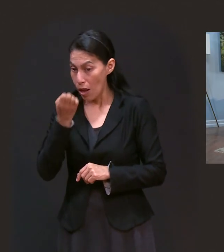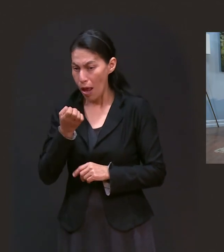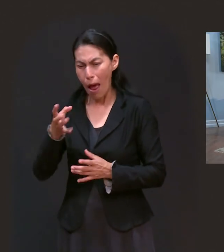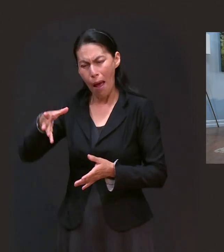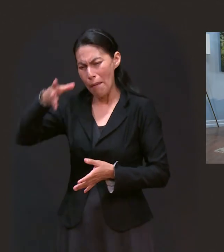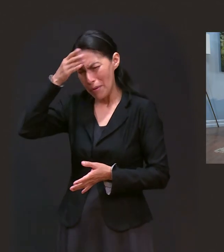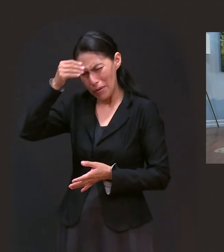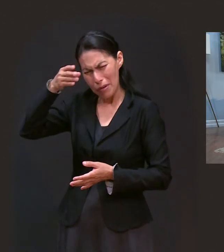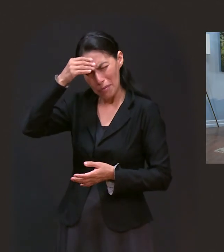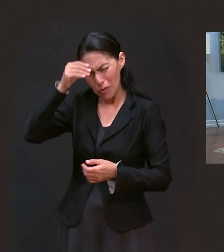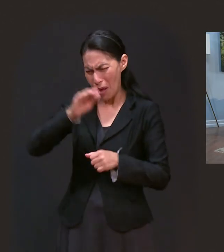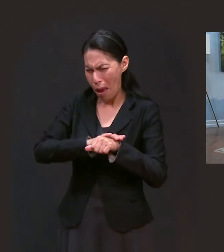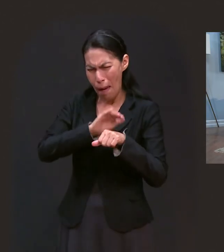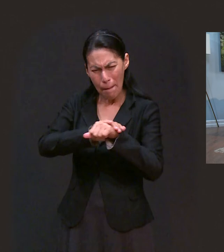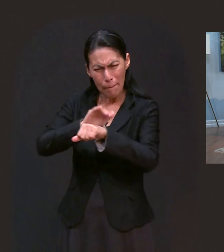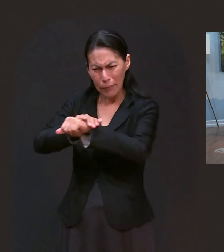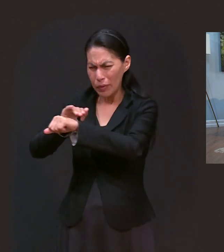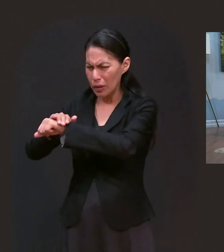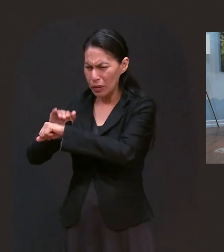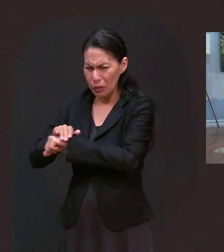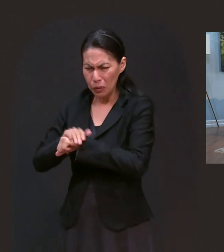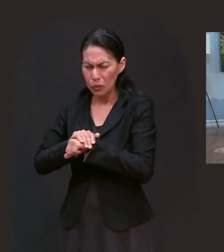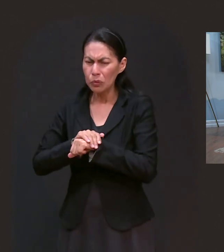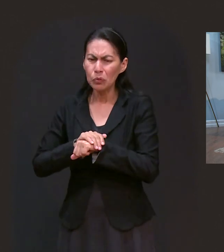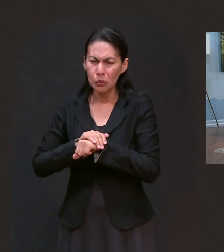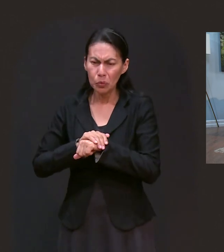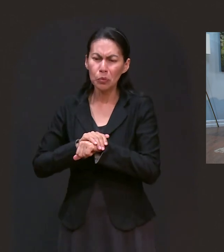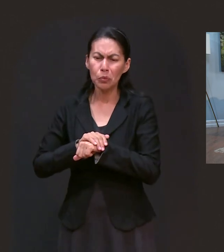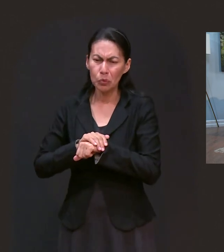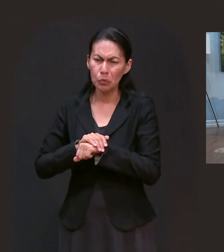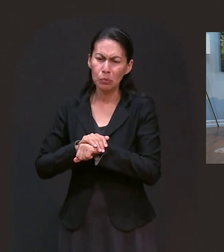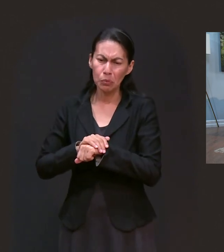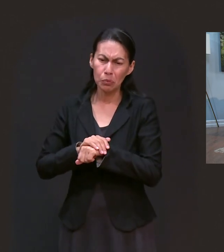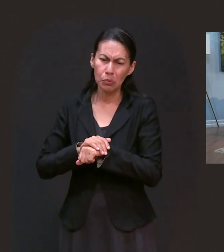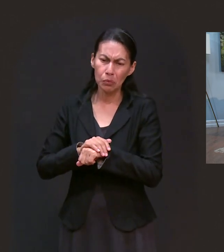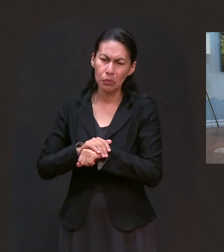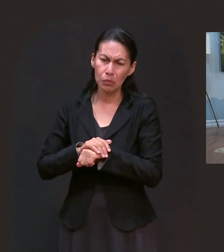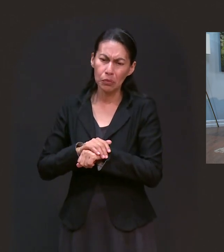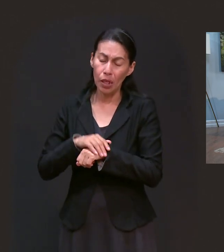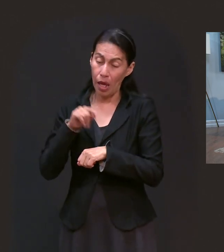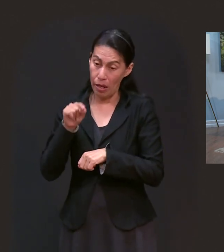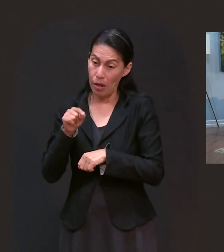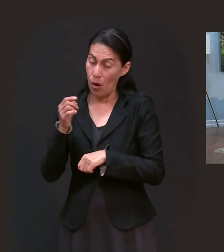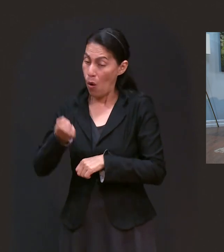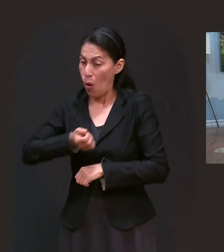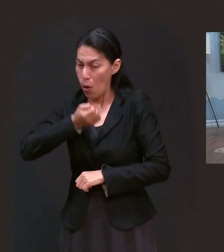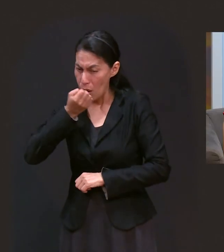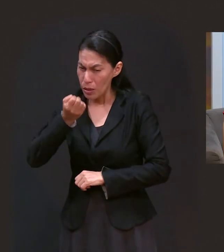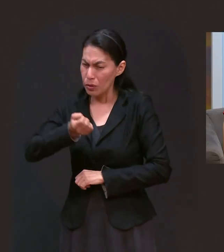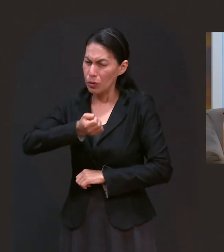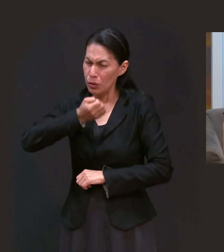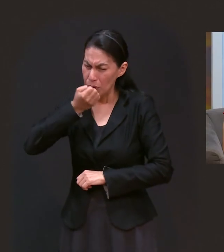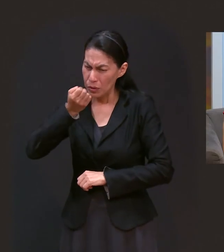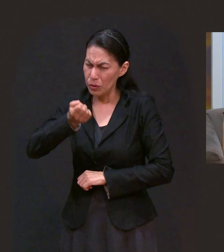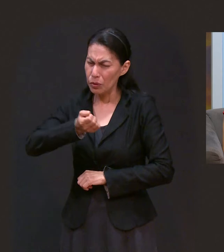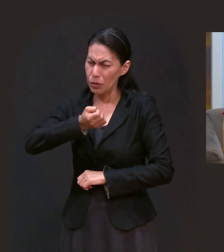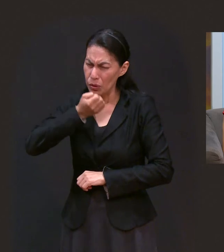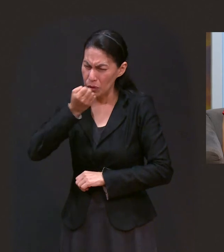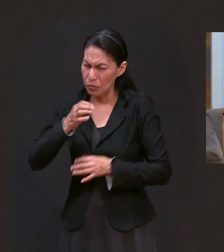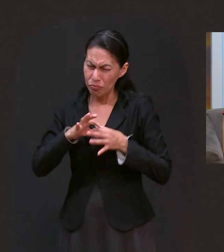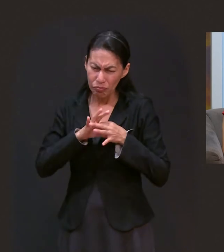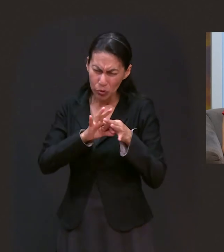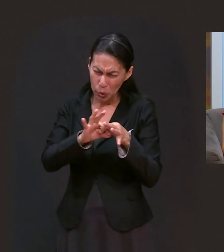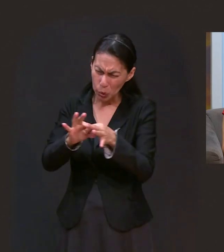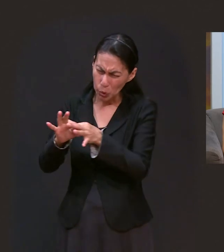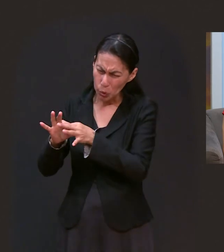el colegio nos marcó mucho en esa etapa hicimos amigos de dios y de ahí empezamos yo creo el tema de la